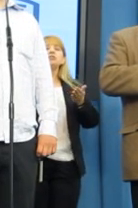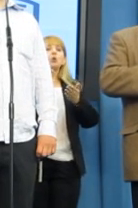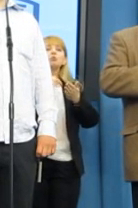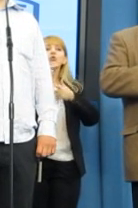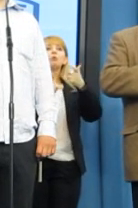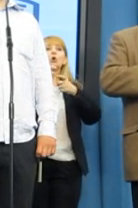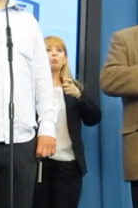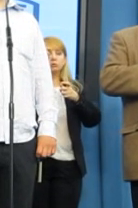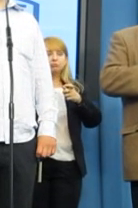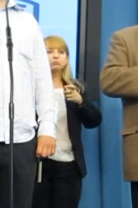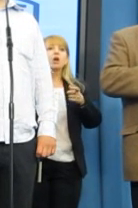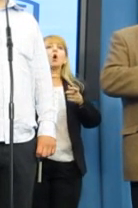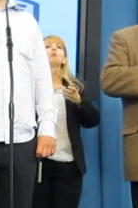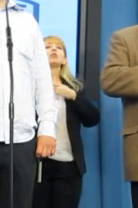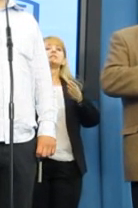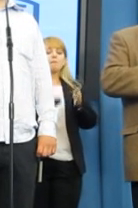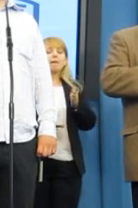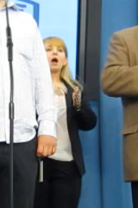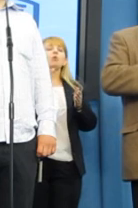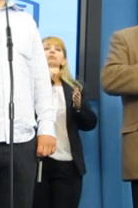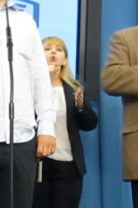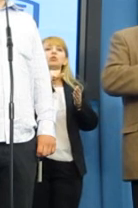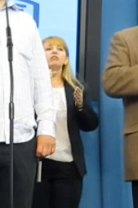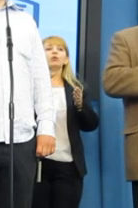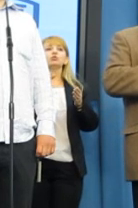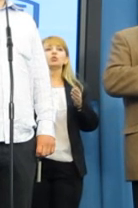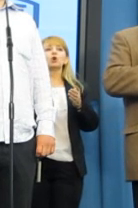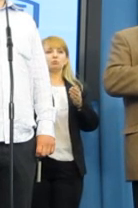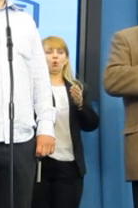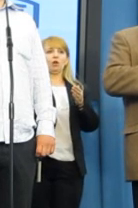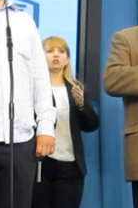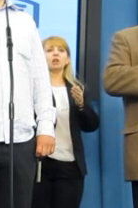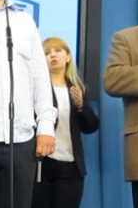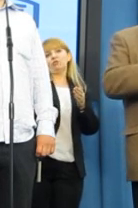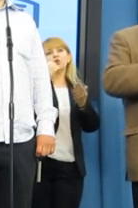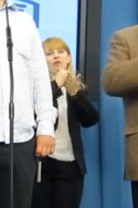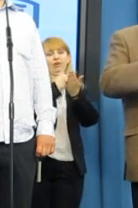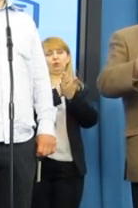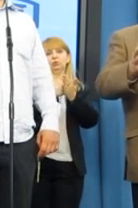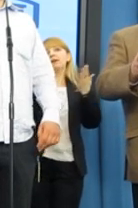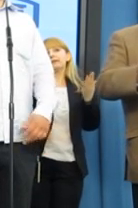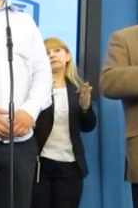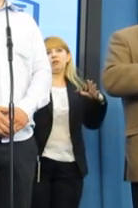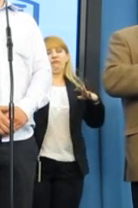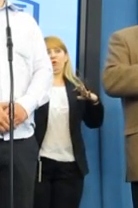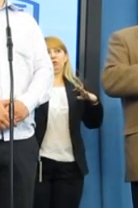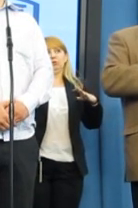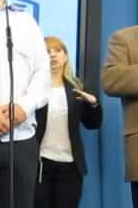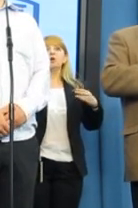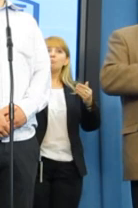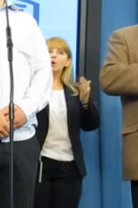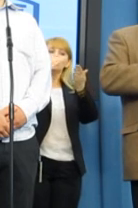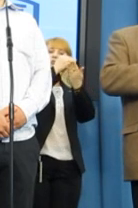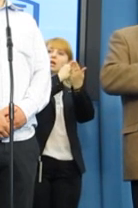jest niecelowe ze względu na niską szkodliwość społeczną, na jego warunki osobiste i tak dalej. Ten przepis, o którym tak dużo tu w Sejmie